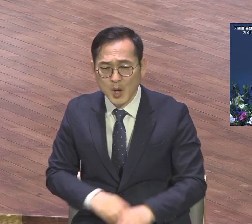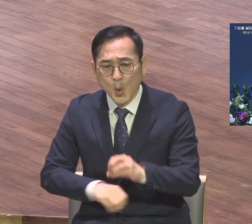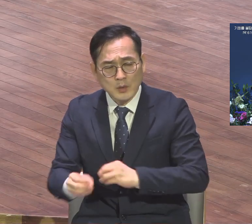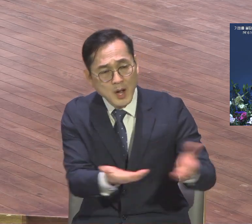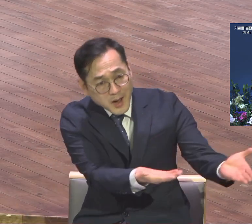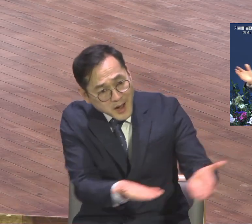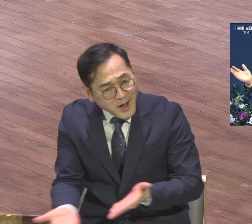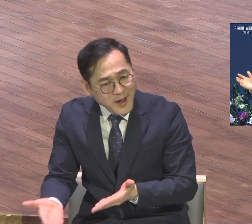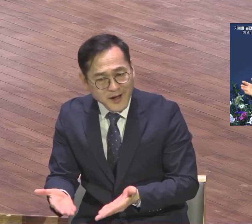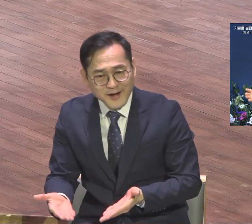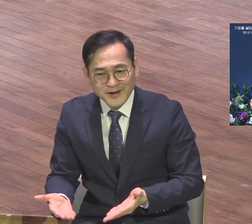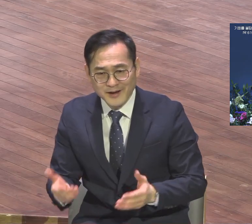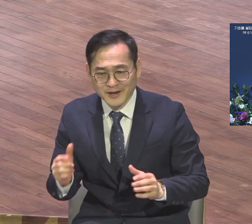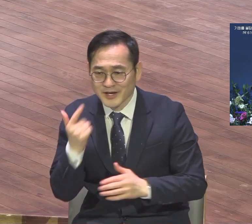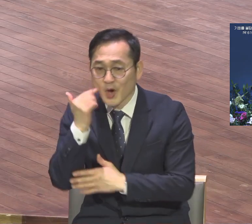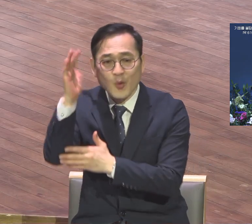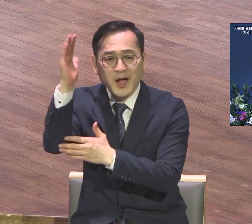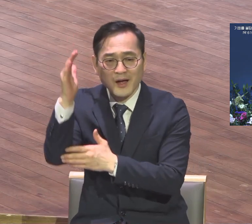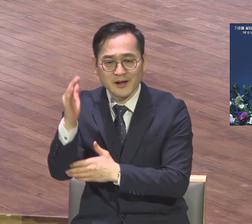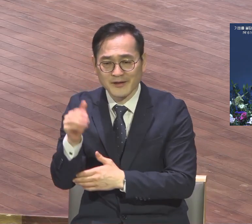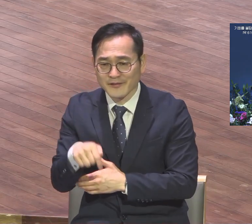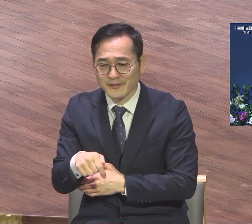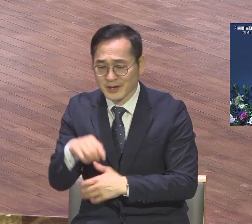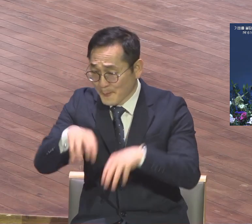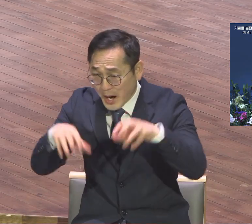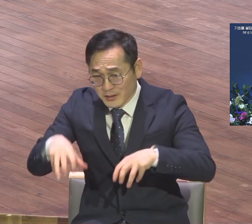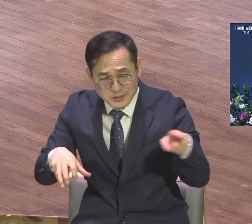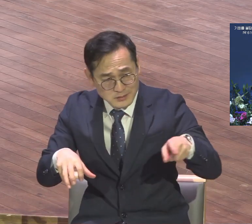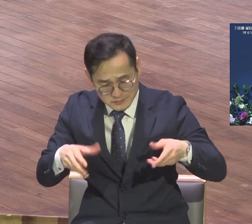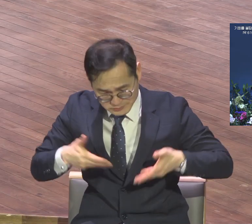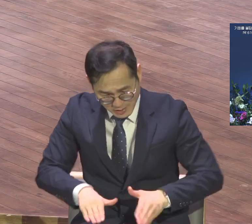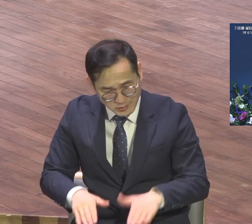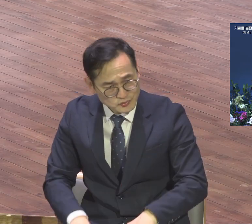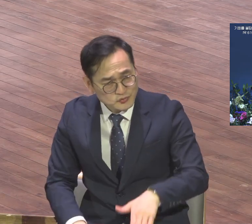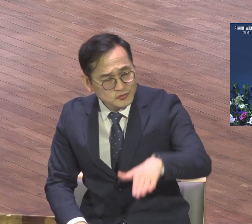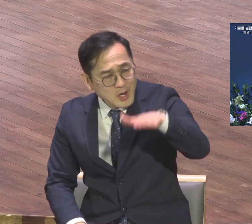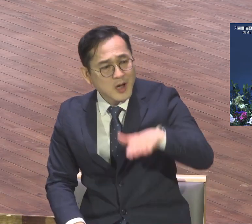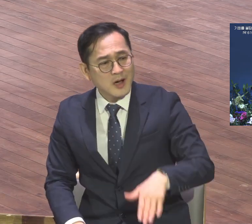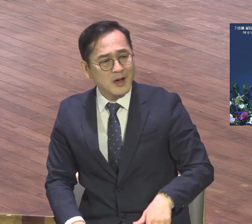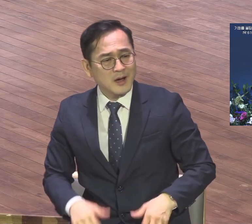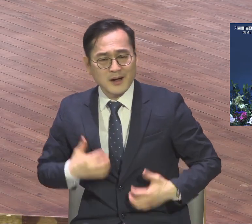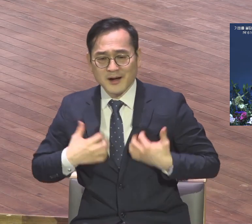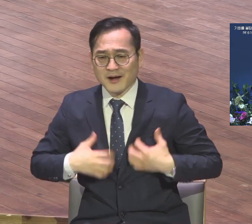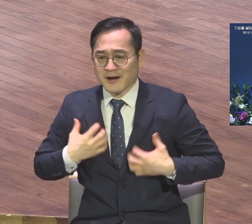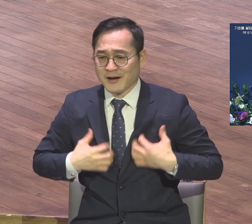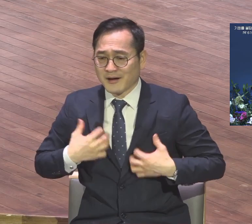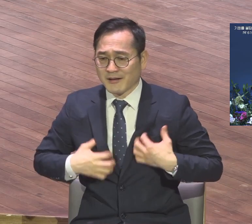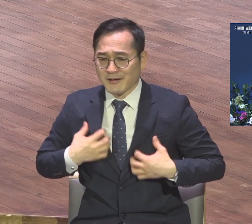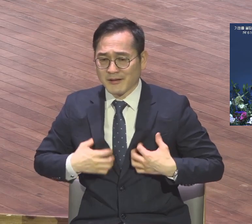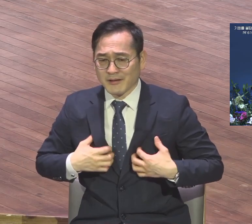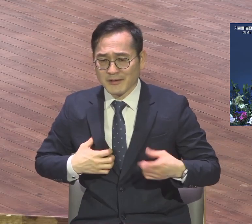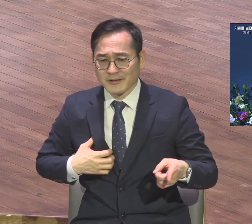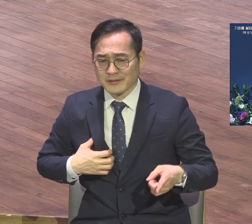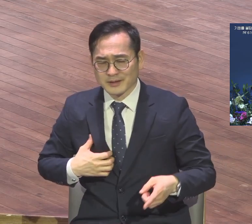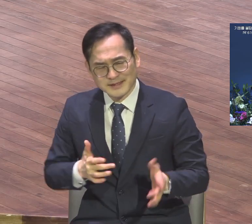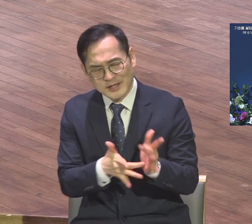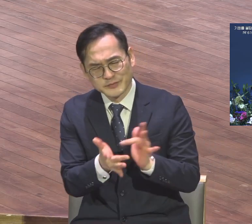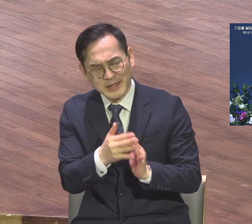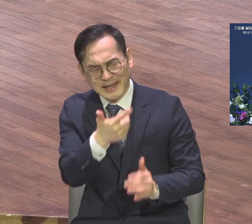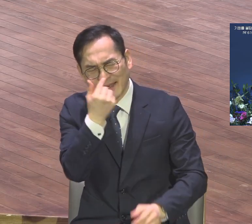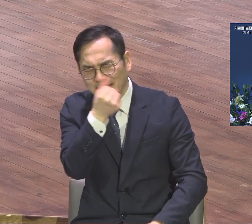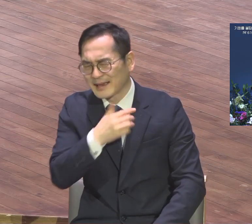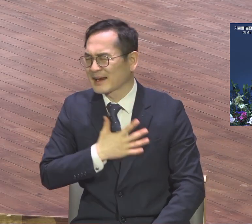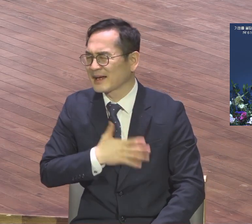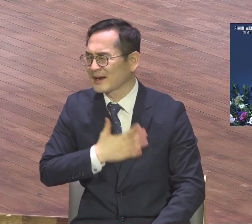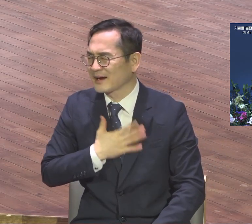해야지 배척을 해. 자, 이들은 왜 그렇습니까? 예수님을 잘 안다라고 생각했어요. 예수님